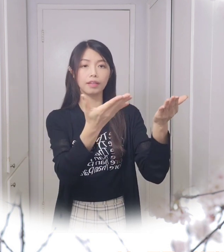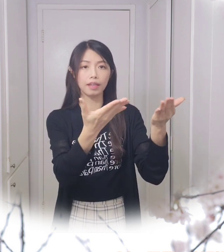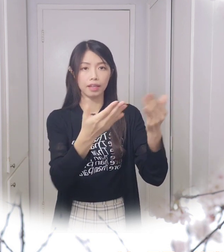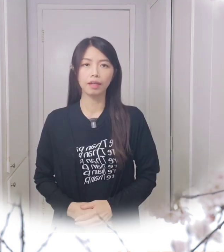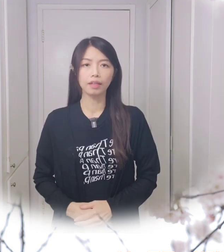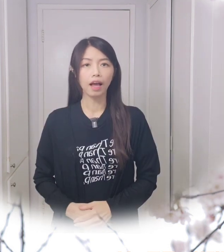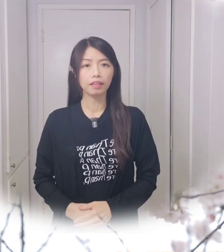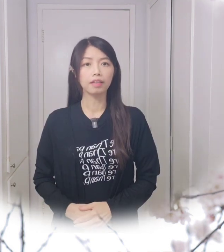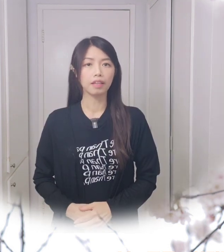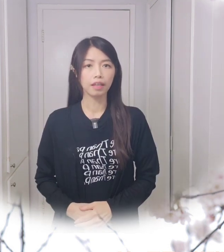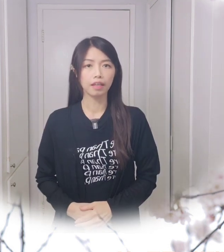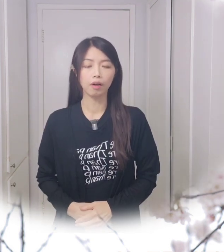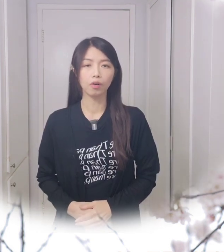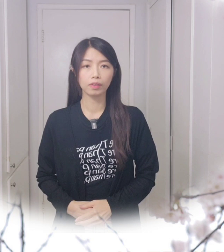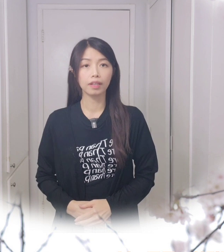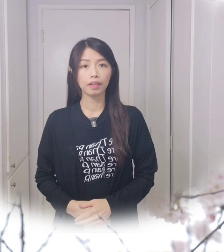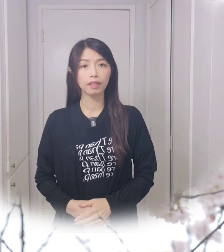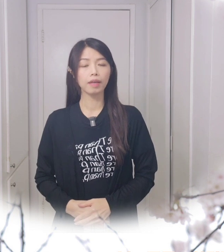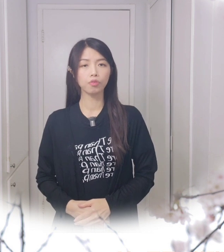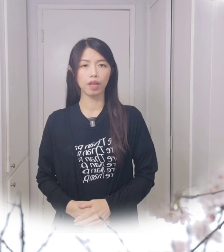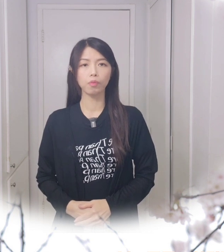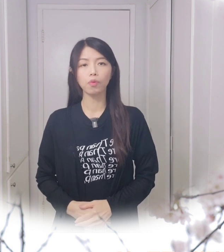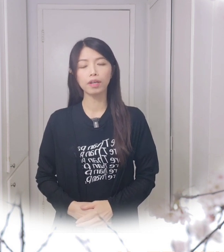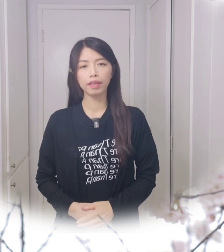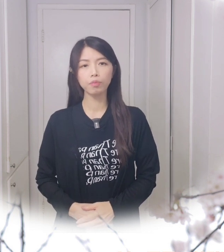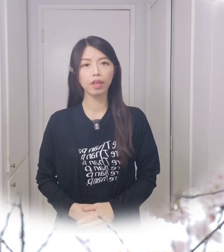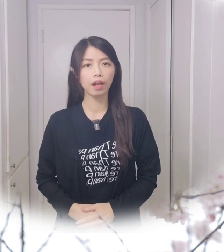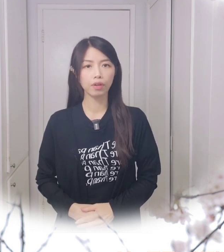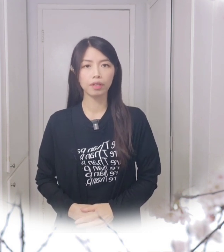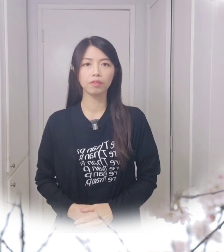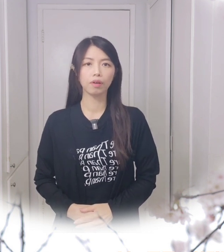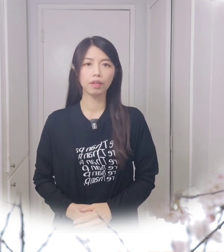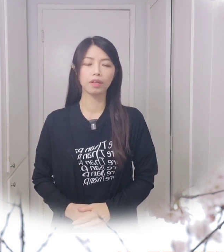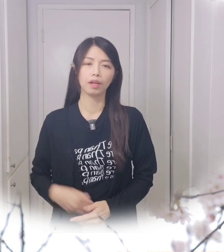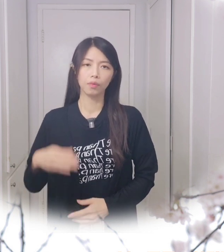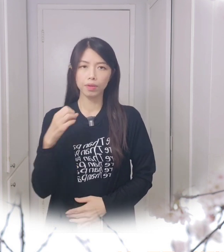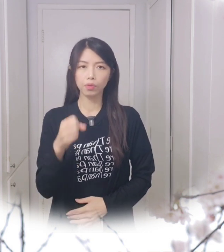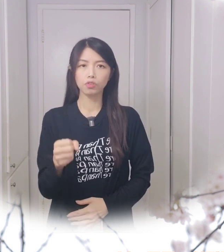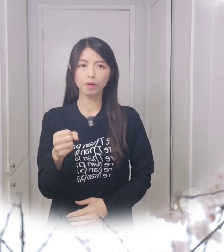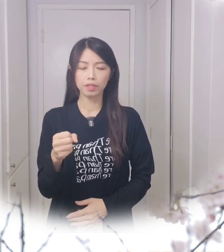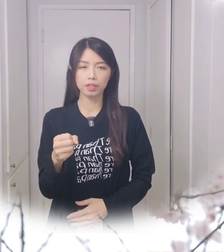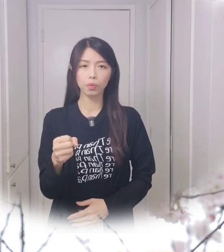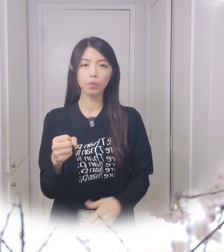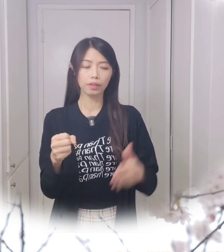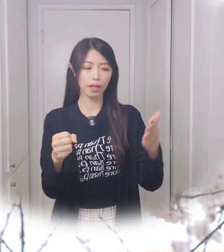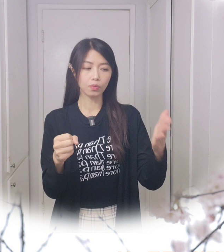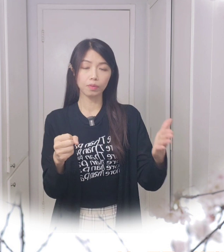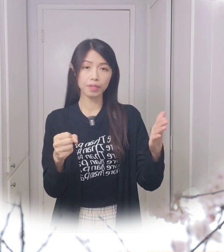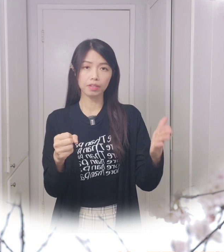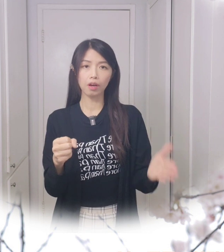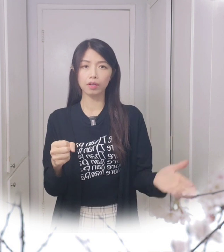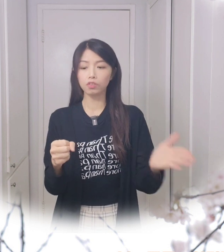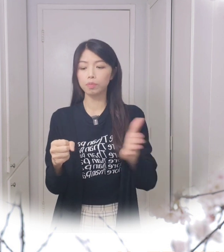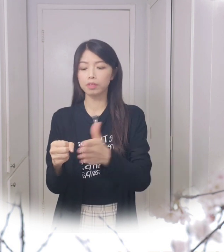들이니 다 들이니 드리기 때문에 뭐뭐하기 때문에 라고 하는 뜻의 수어는 왼손은 주먹을 치시고 다른